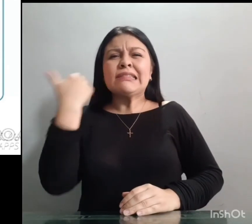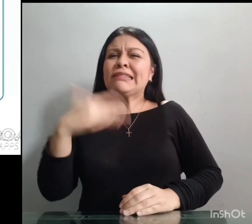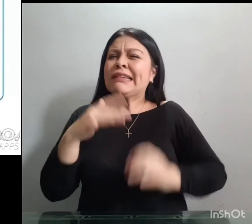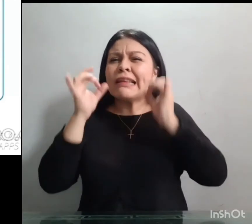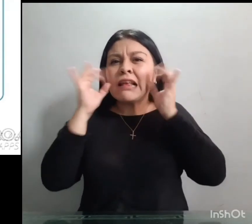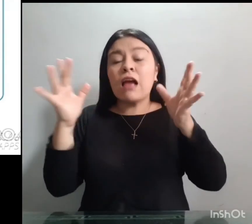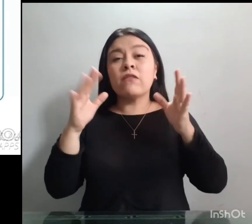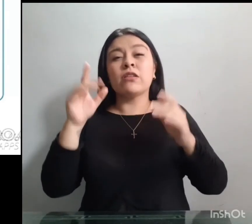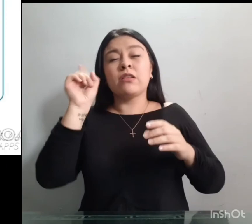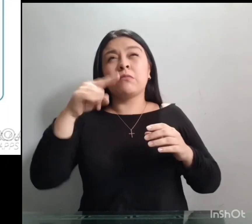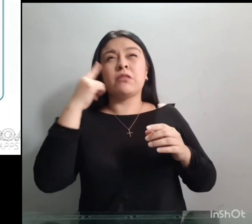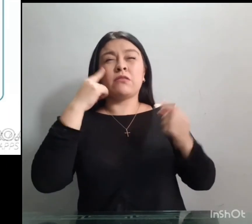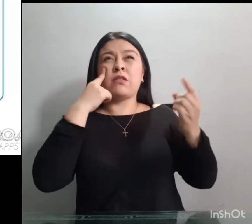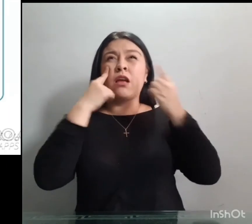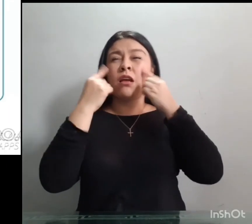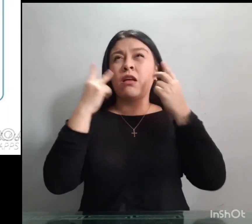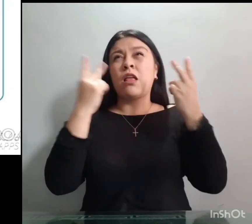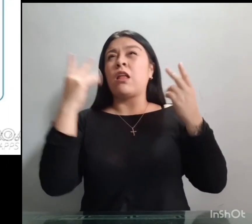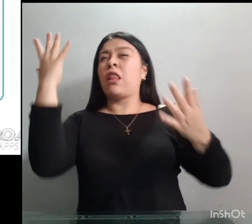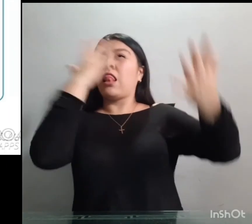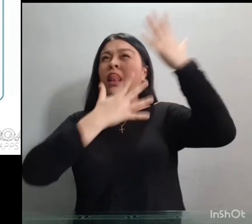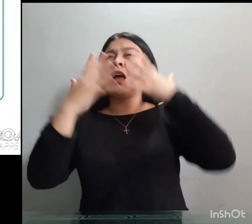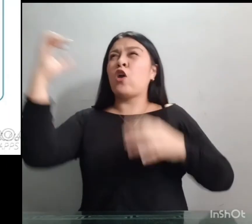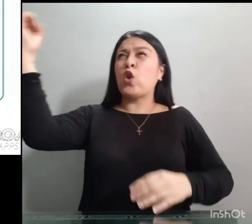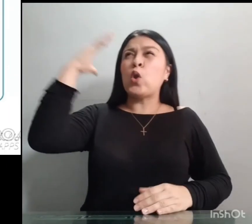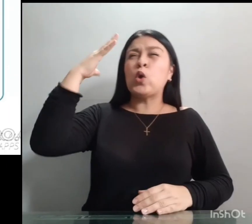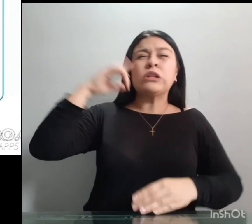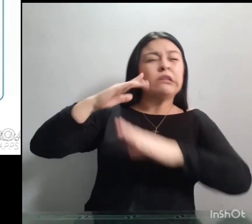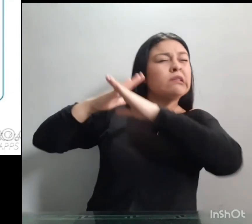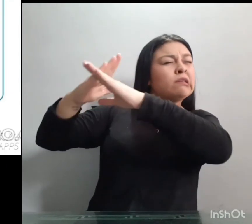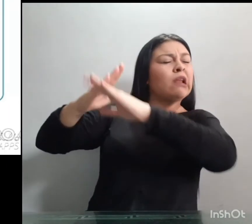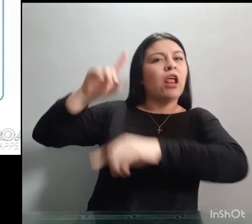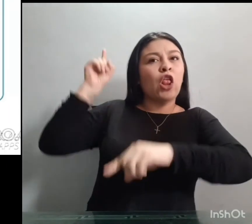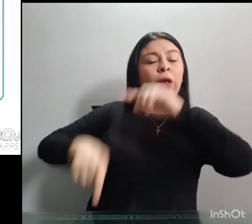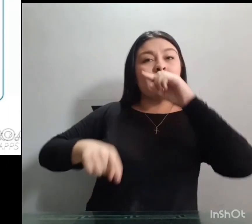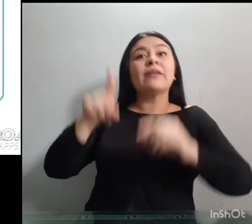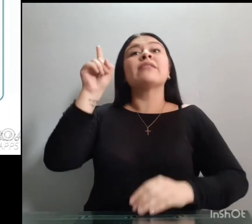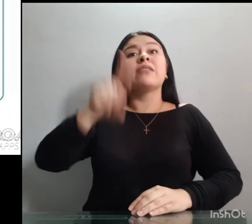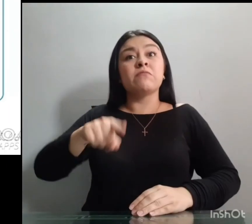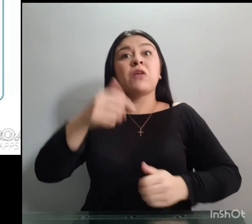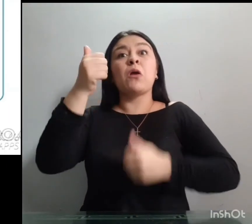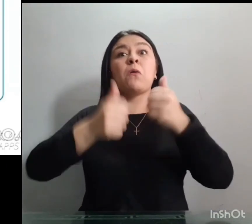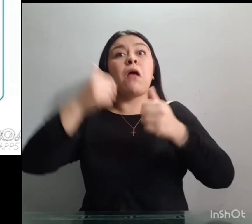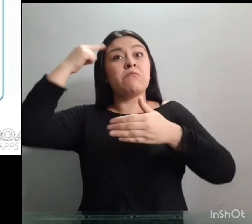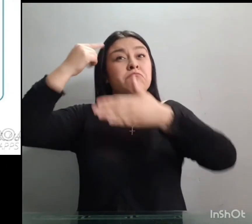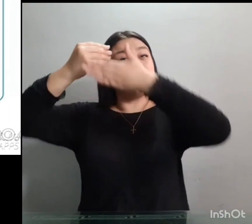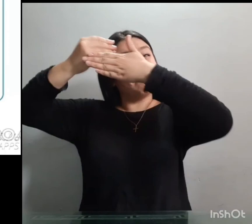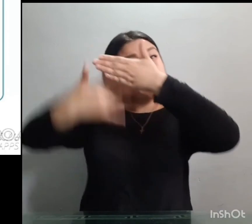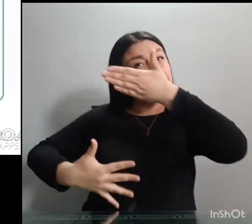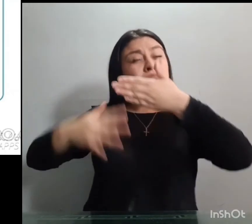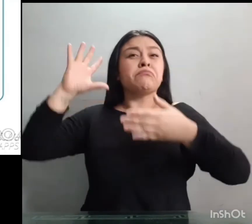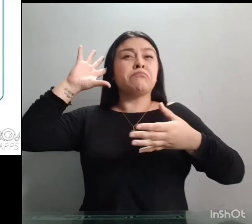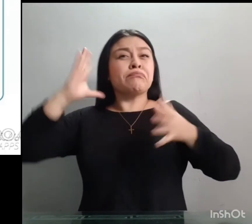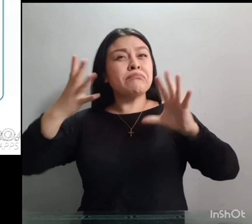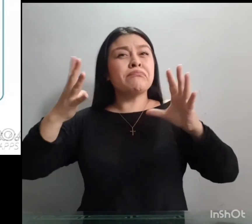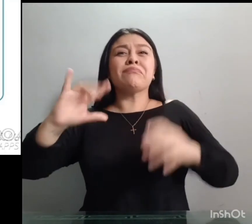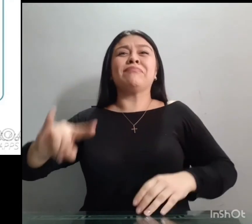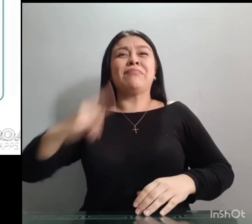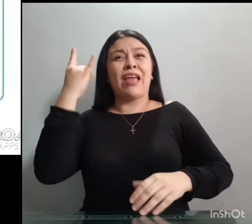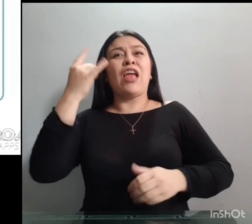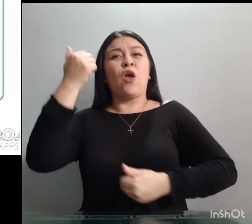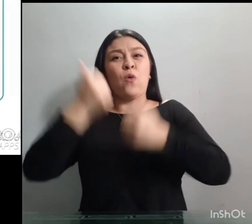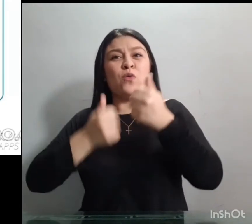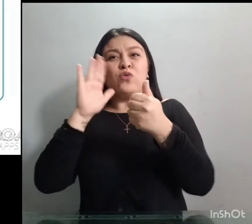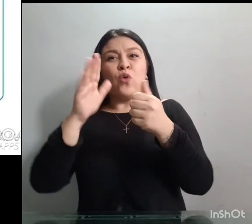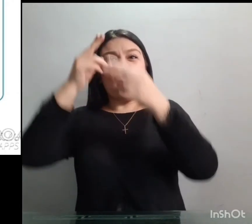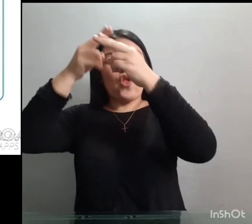en la visión, no resiste la luz, accidentes cerebrovasculares como derrame, trombosis, aneurisma, la enfermedad de Guillain-Barré,